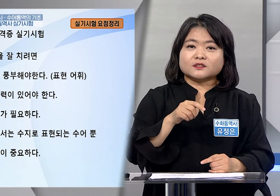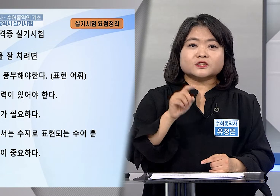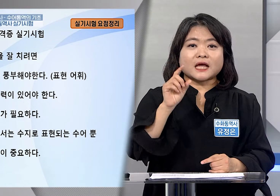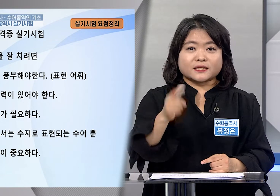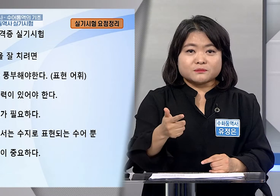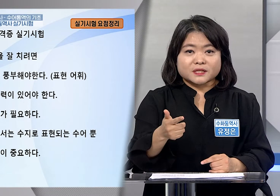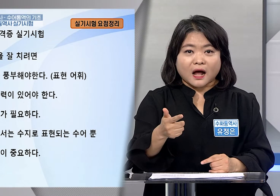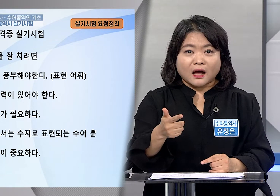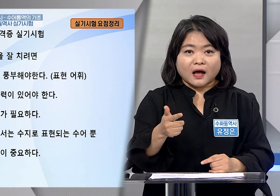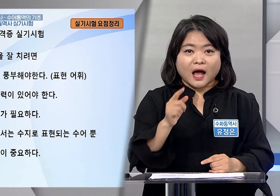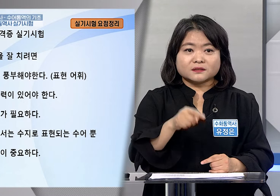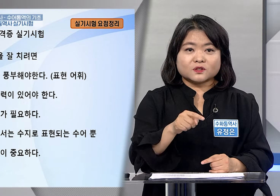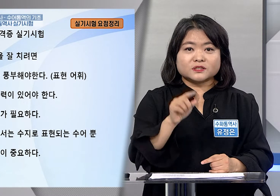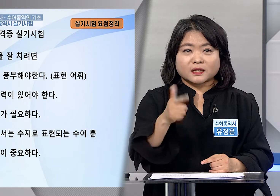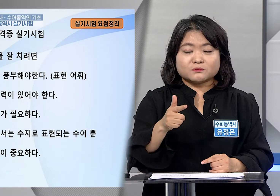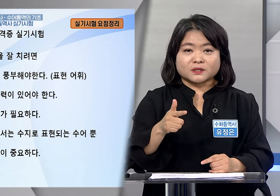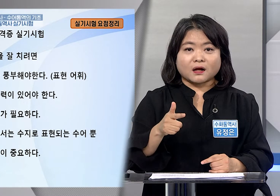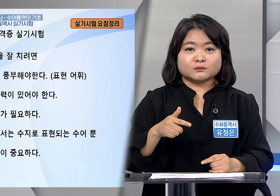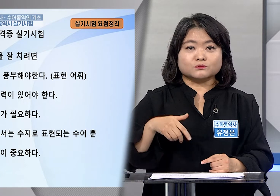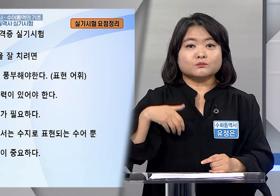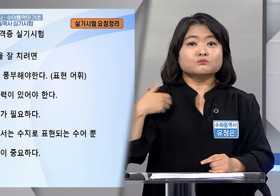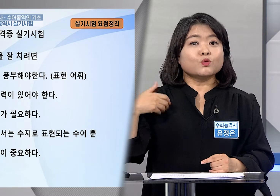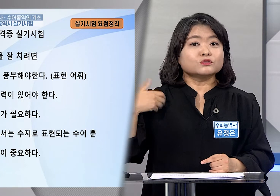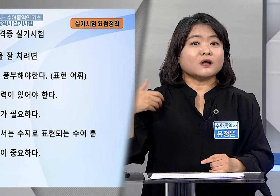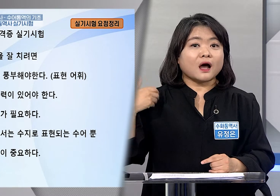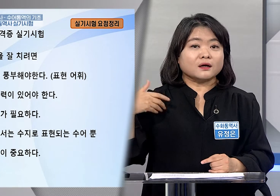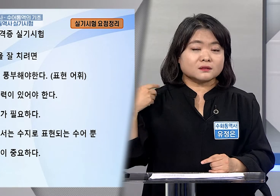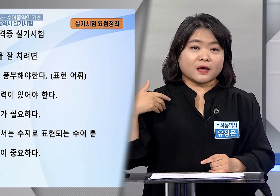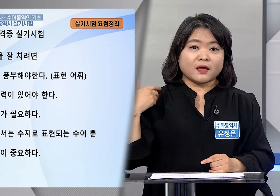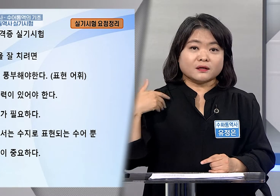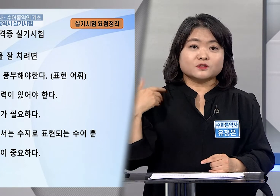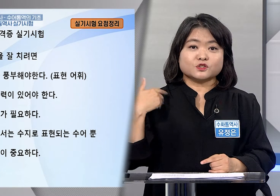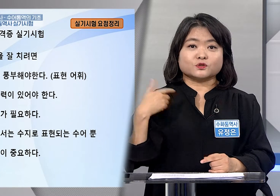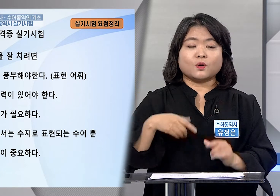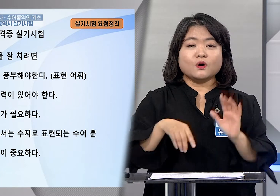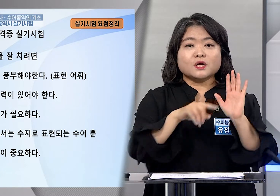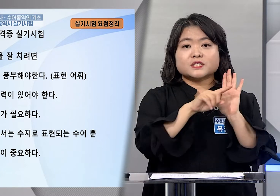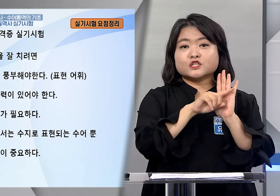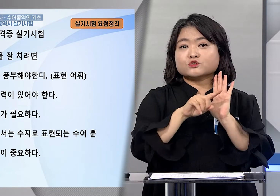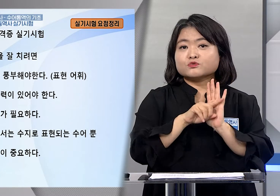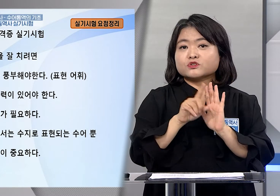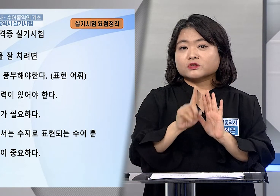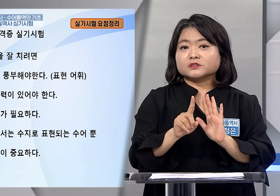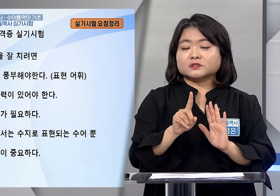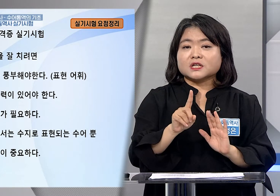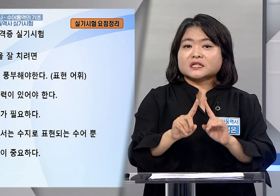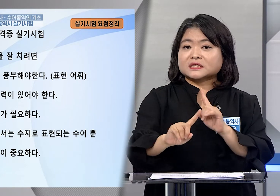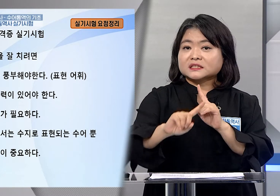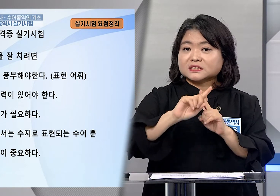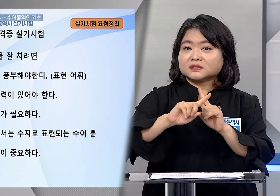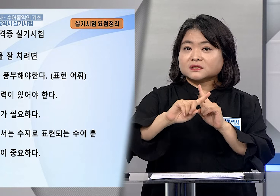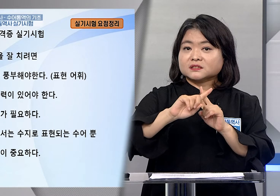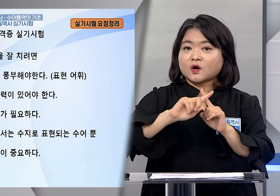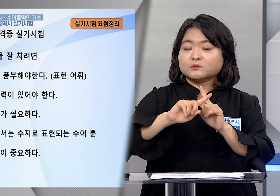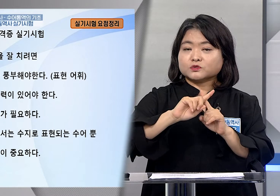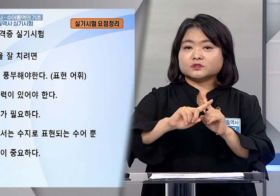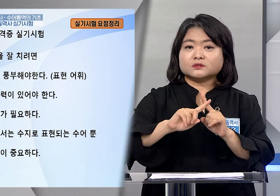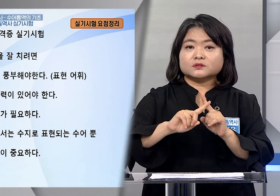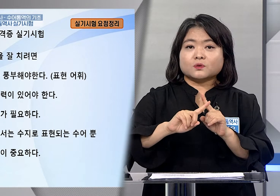것이 아닙니다. 아는 것이 아닙니다. 모르다. 이런 식으로 이중 부정어는 긍정문